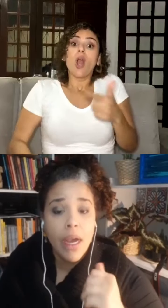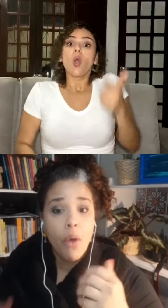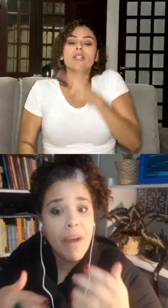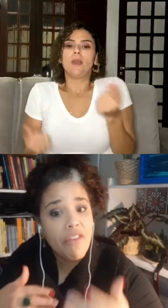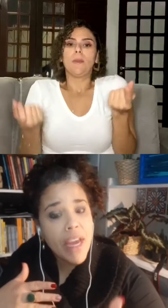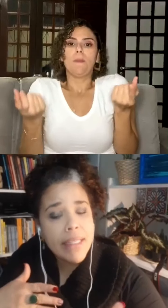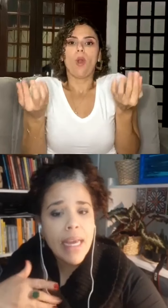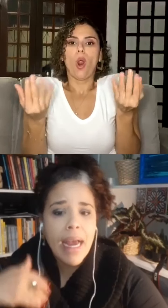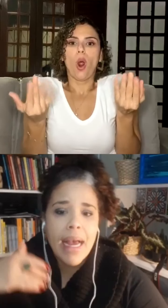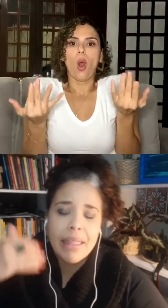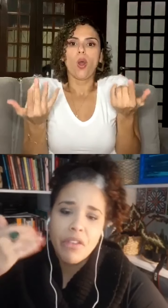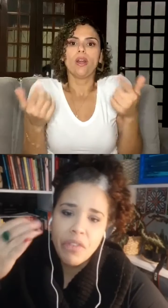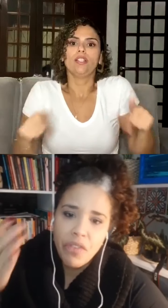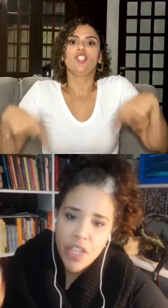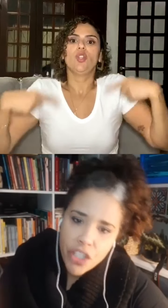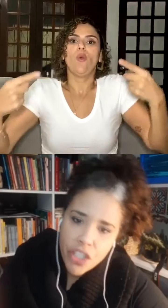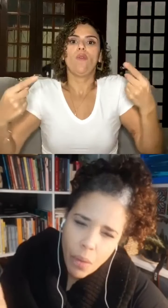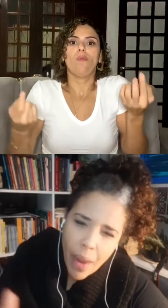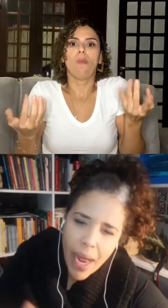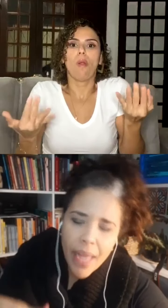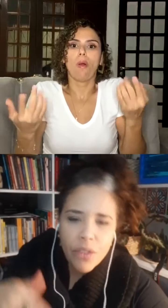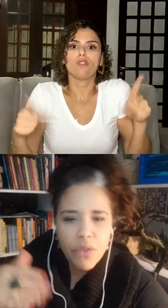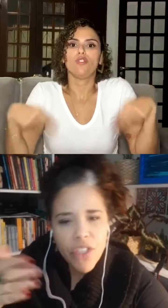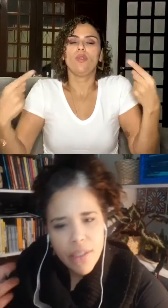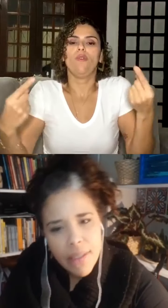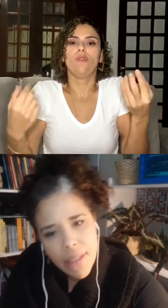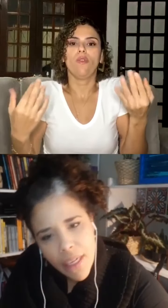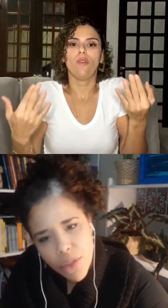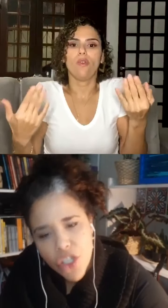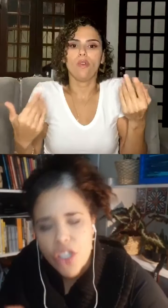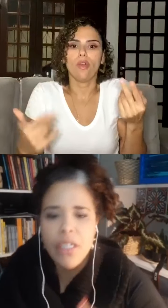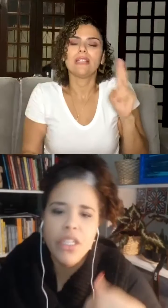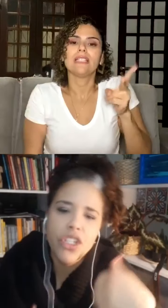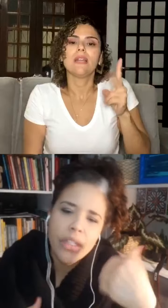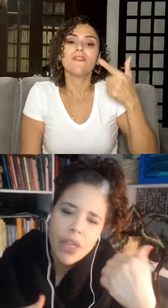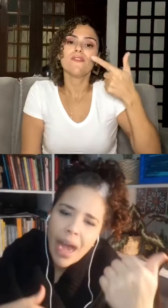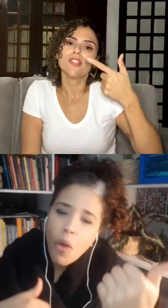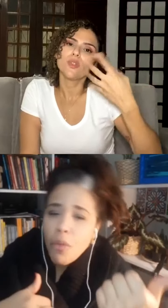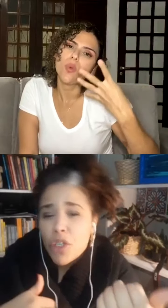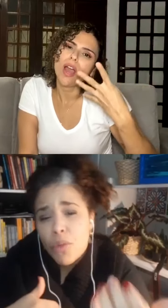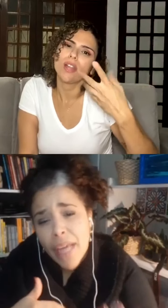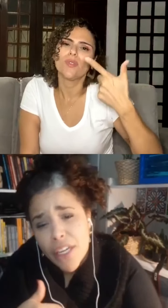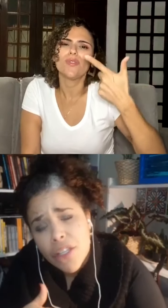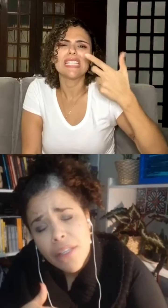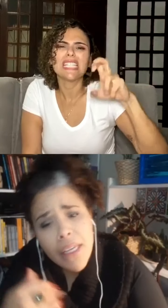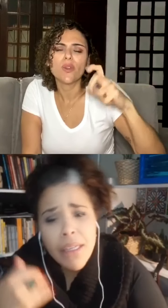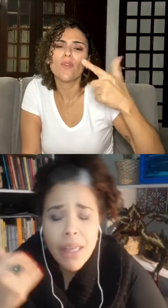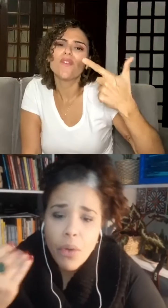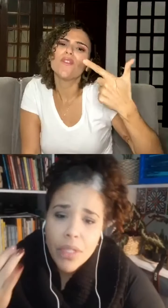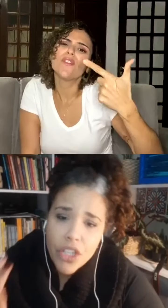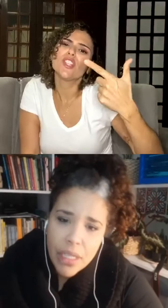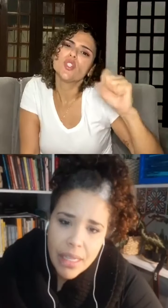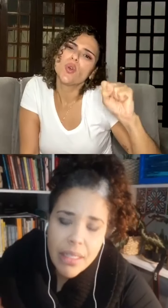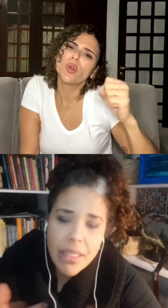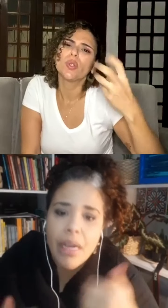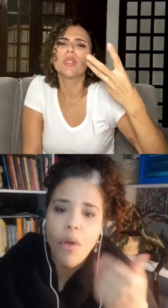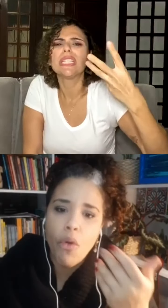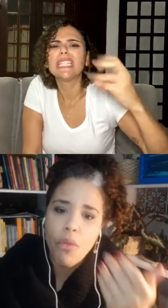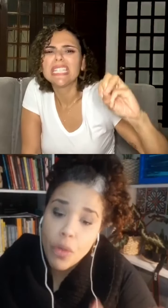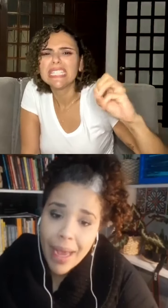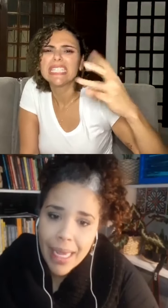Uma vez a cada 24, 25 dias, algumas mulheres 30, outras